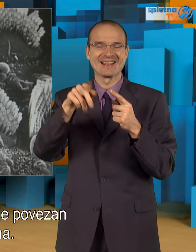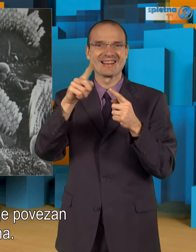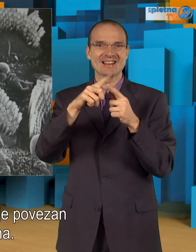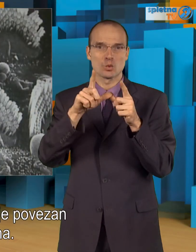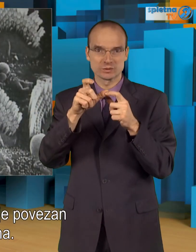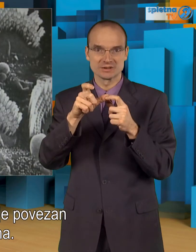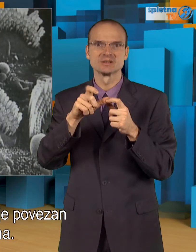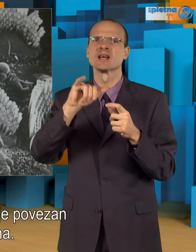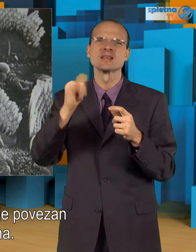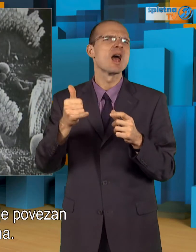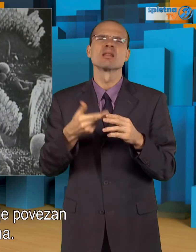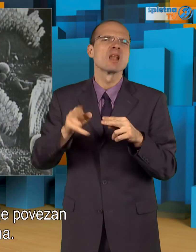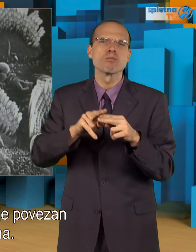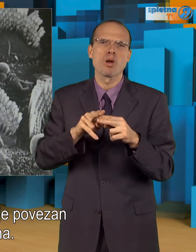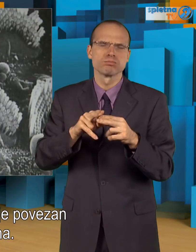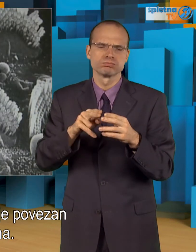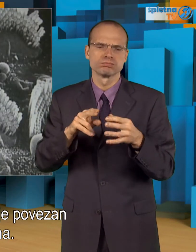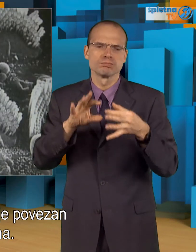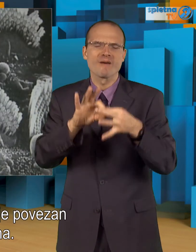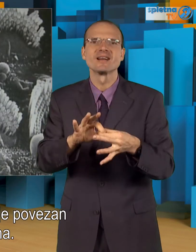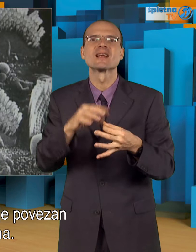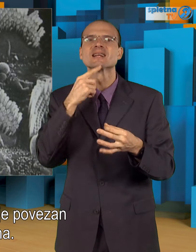Tinitus je najpogosteje povezan z izgubo sluha.